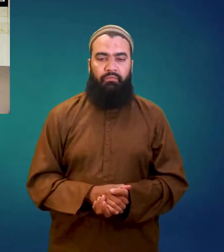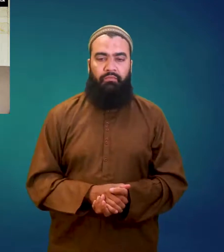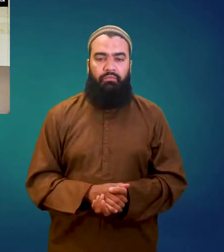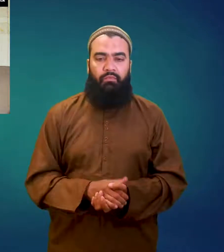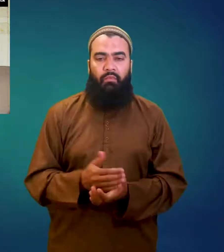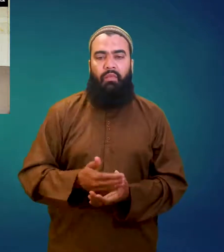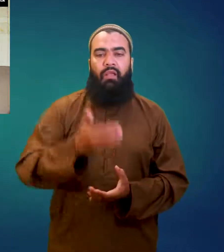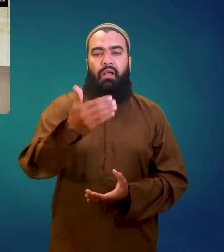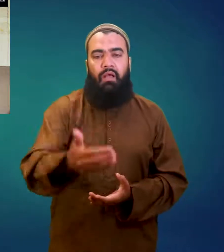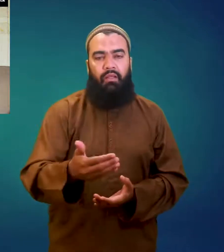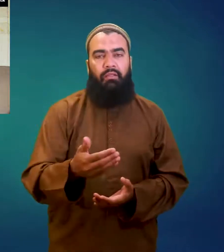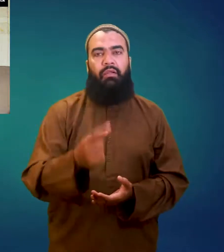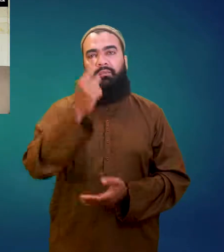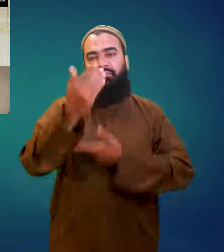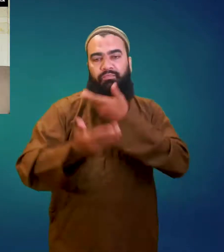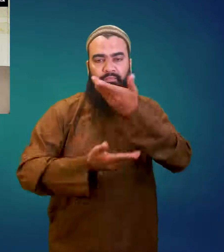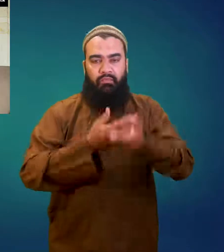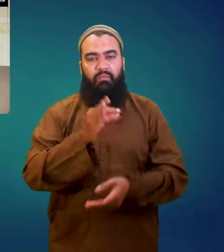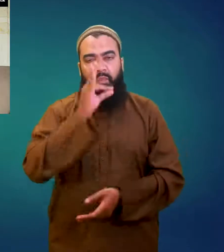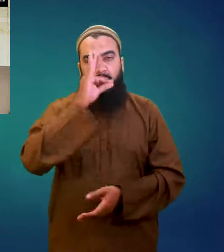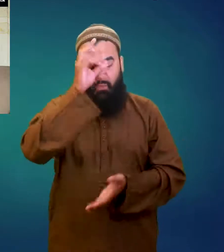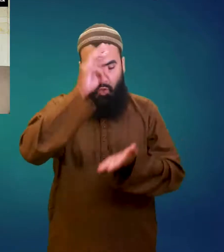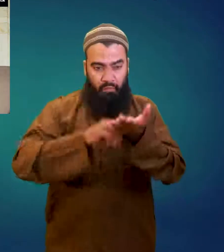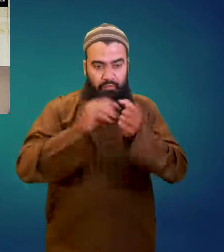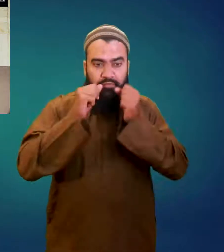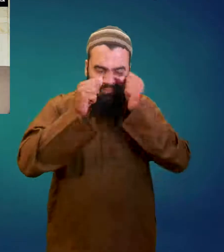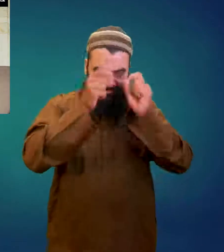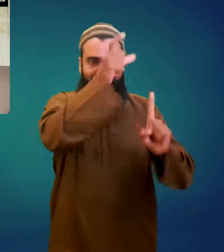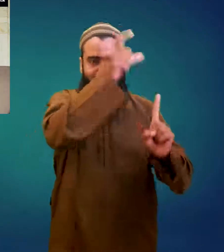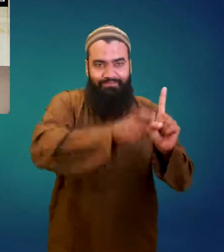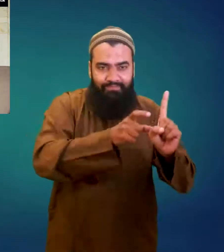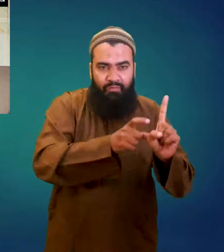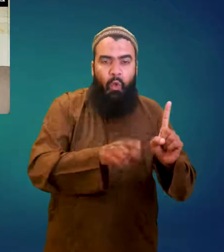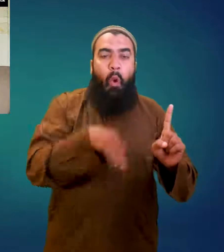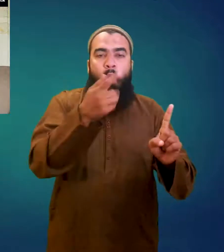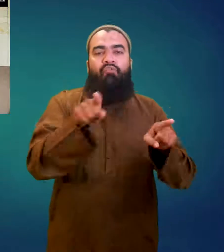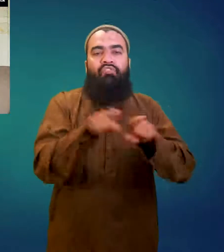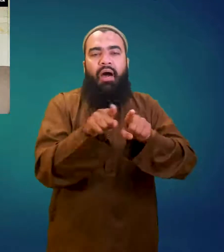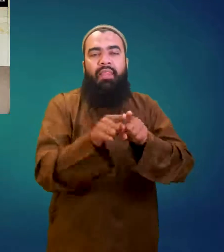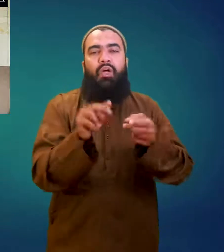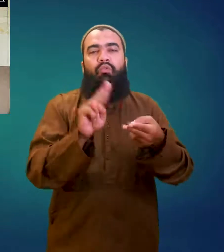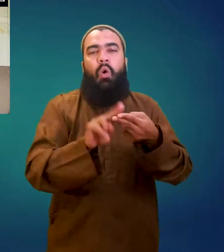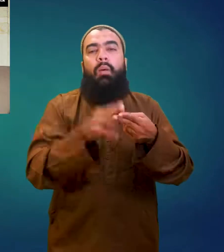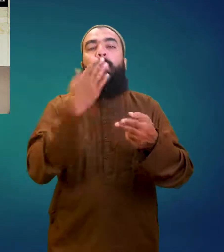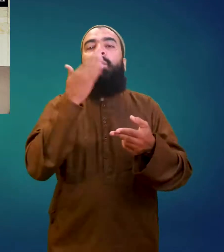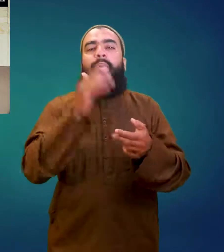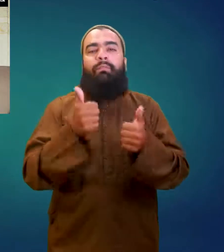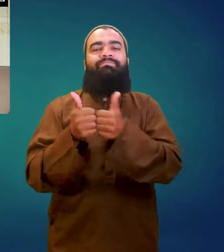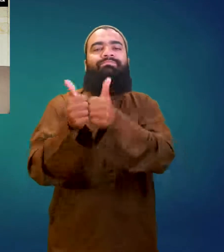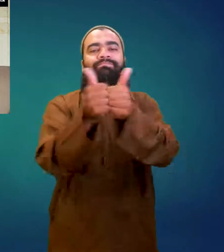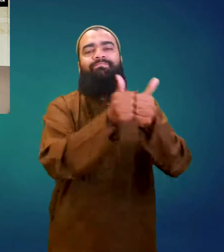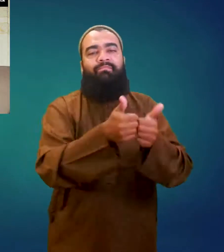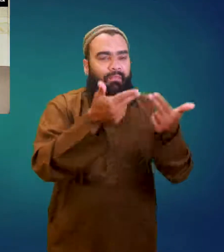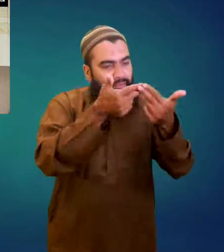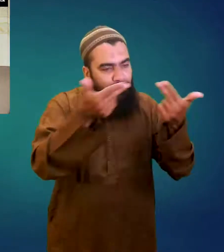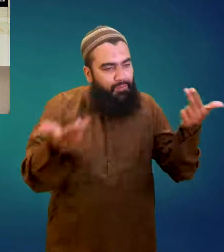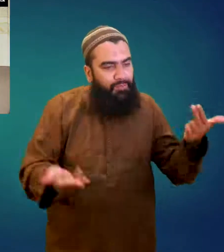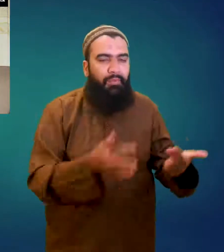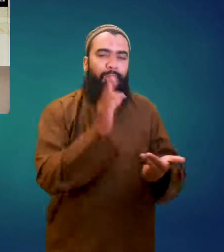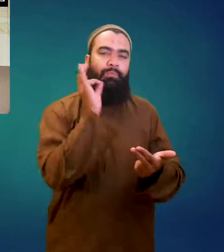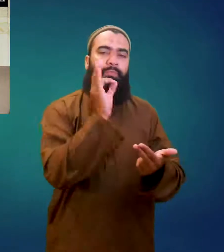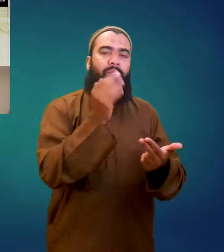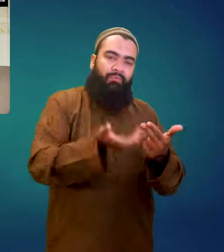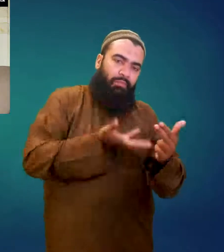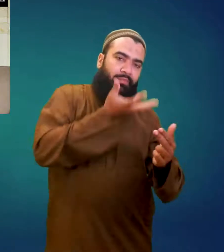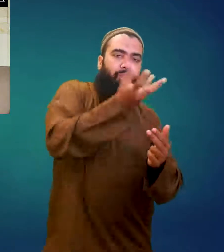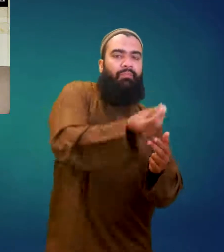رکوع نمبر 12 میں آپ صلی اللہ علیہ وسلم اور آپ صلی اللہ علیہ وسلم کے اصحاب کی مدح فرمائی گئی ہے۔ سورۃ